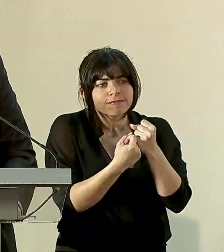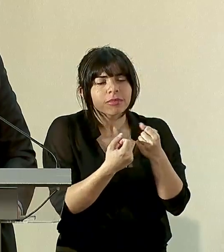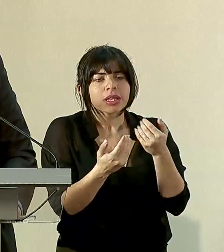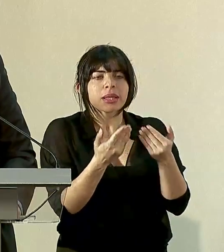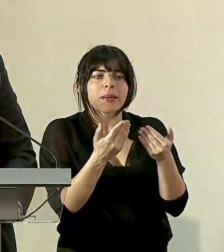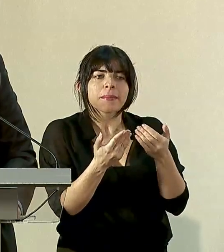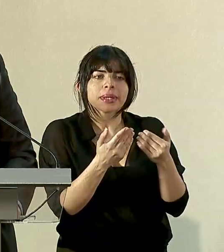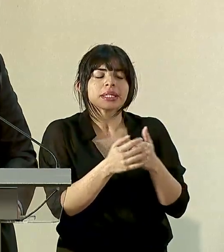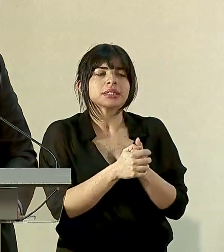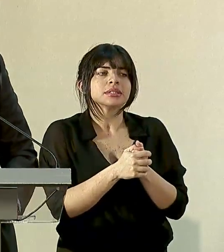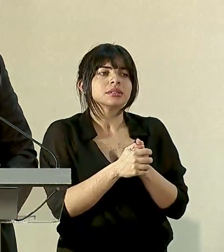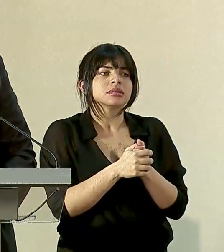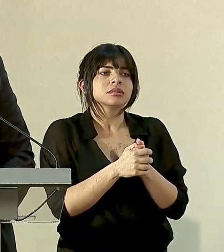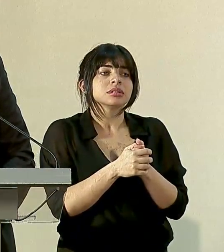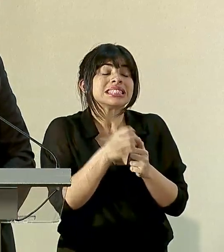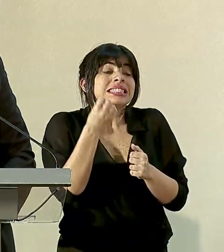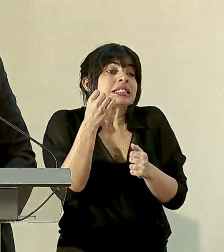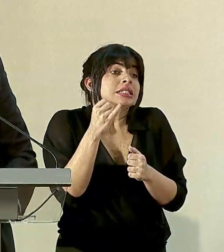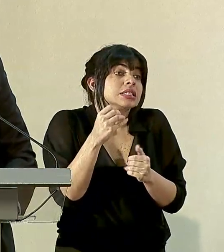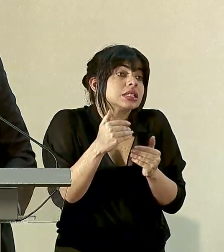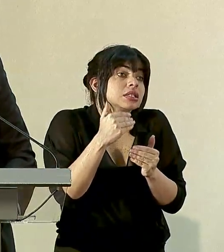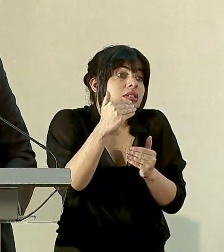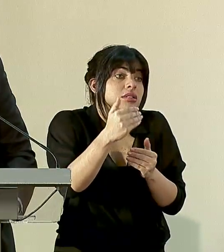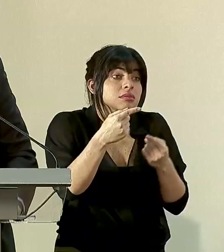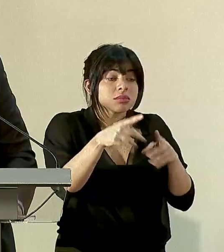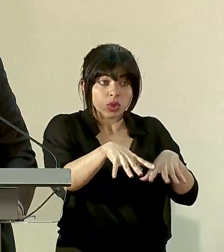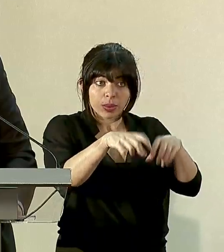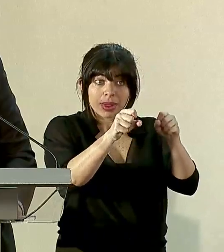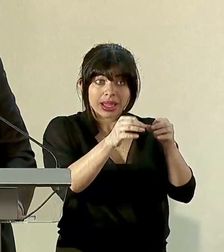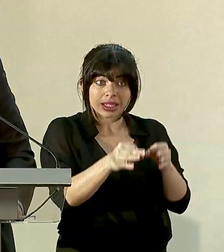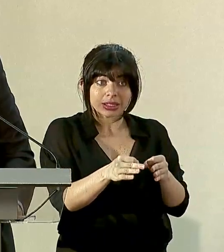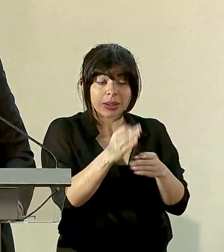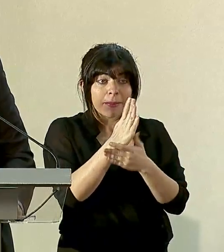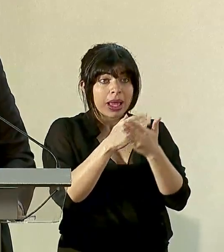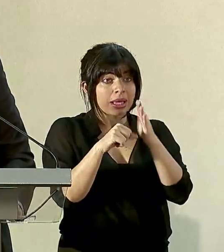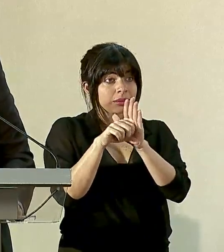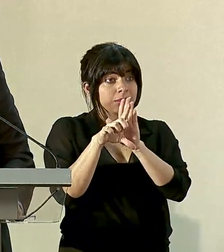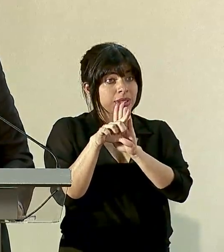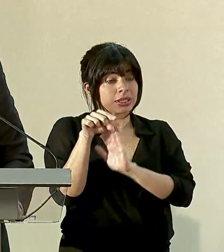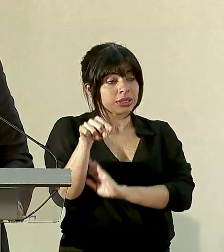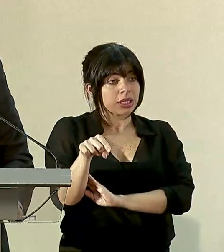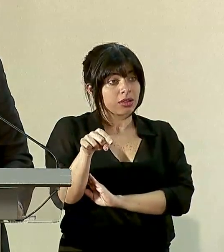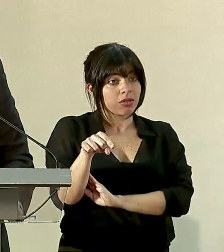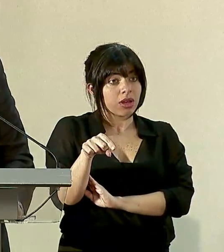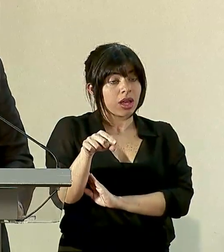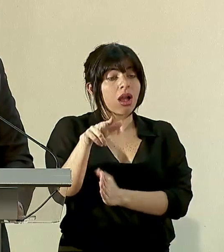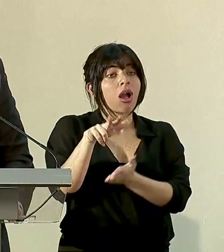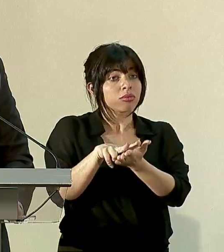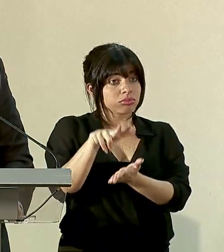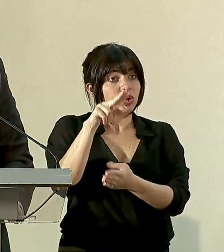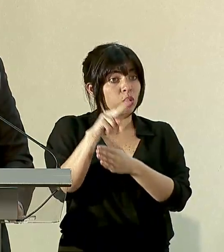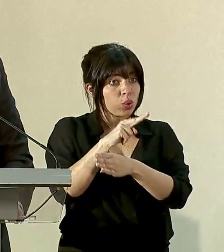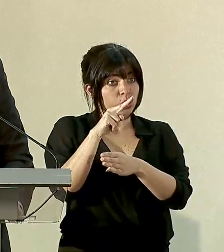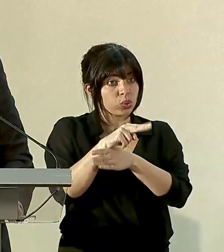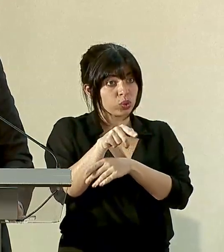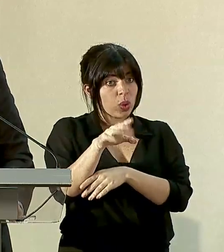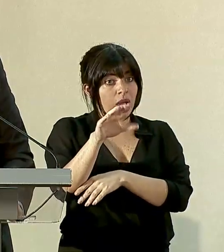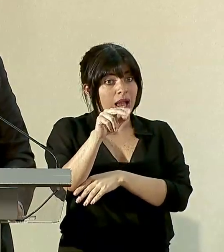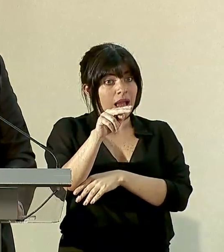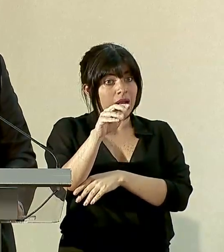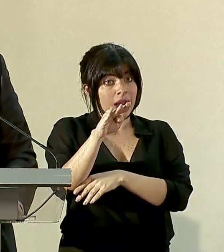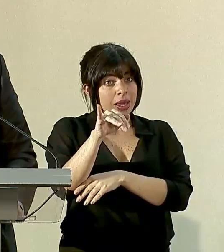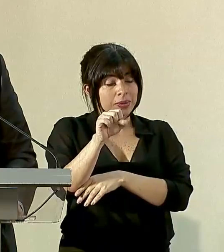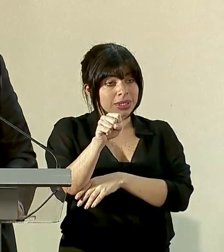quizás el si se llegara a tomar la decisión desde la Asamblea Legislativa de autorizar el uso del cannabis,